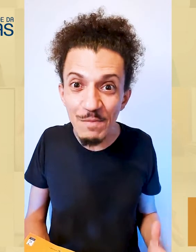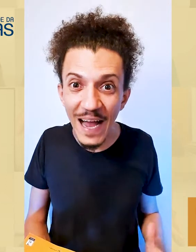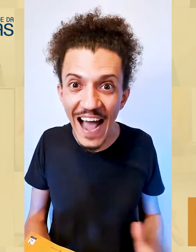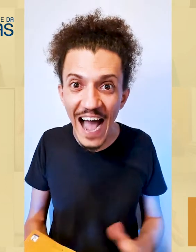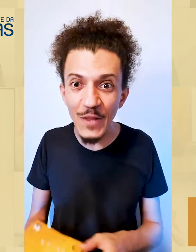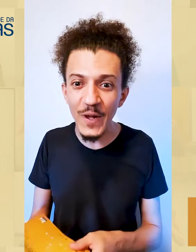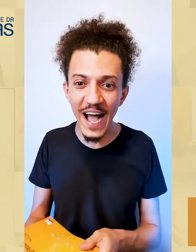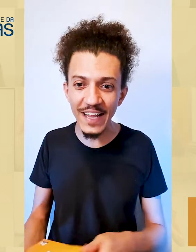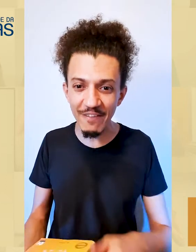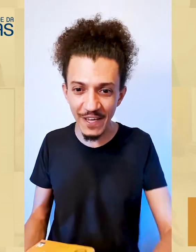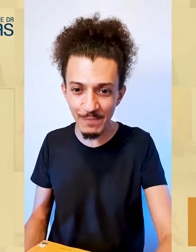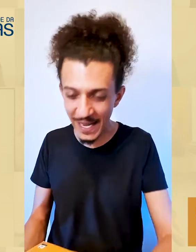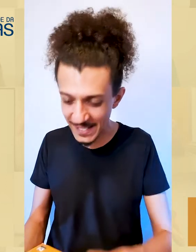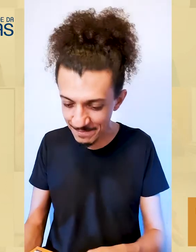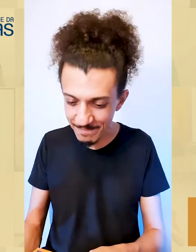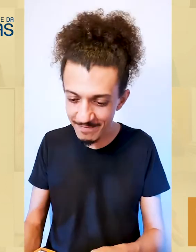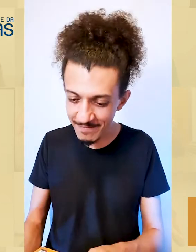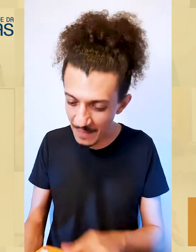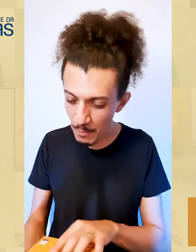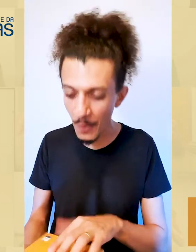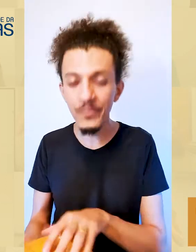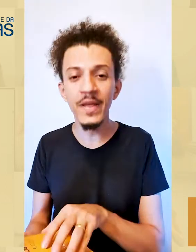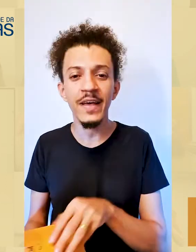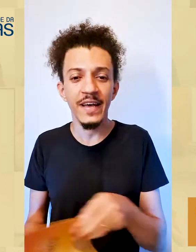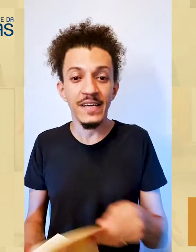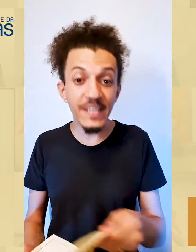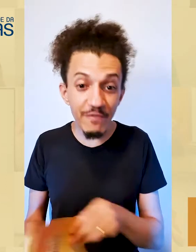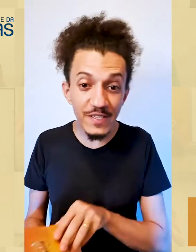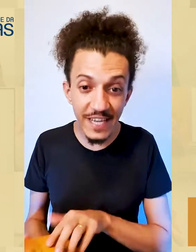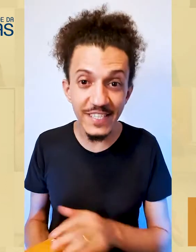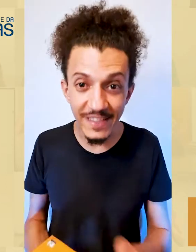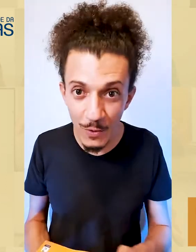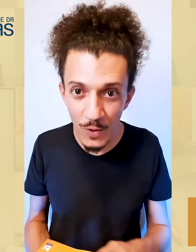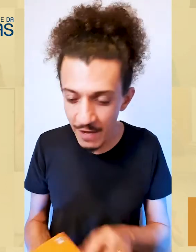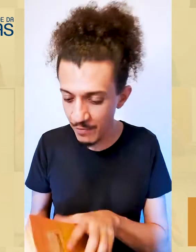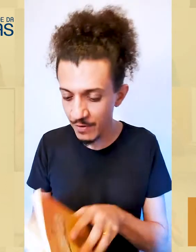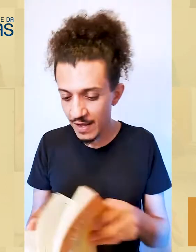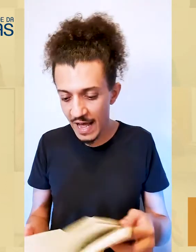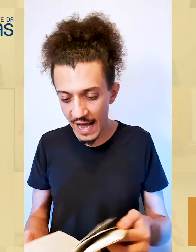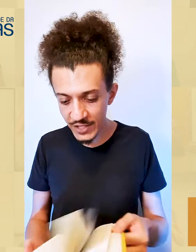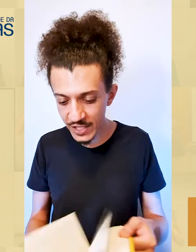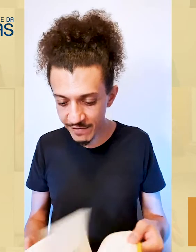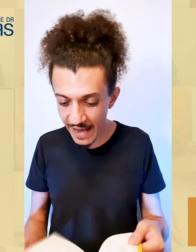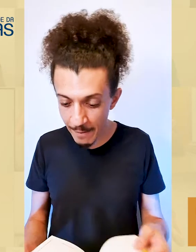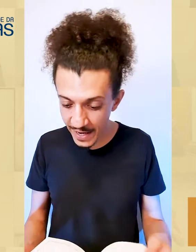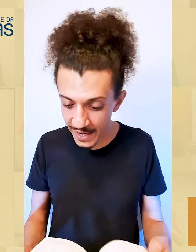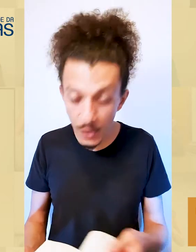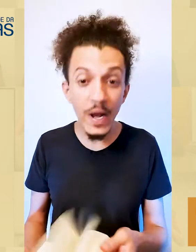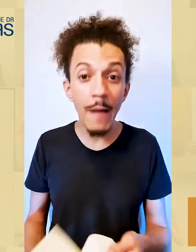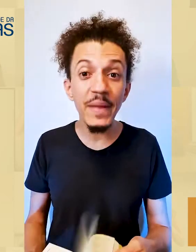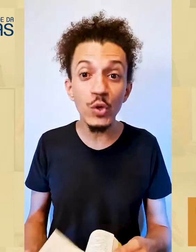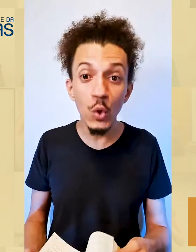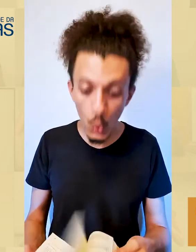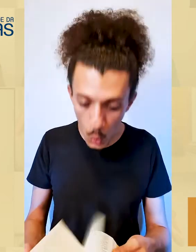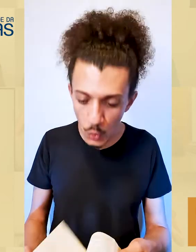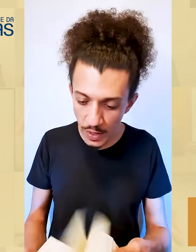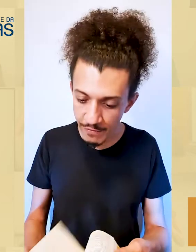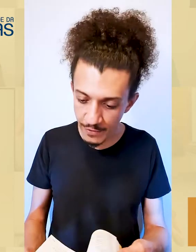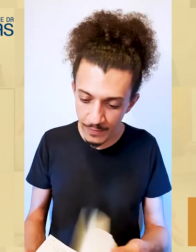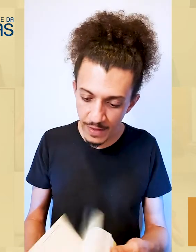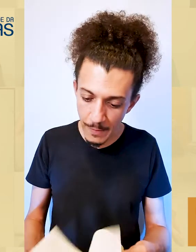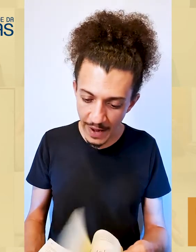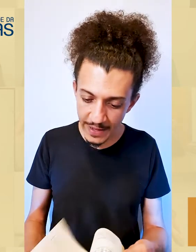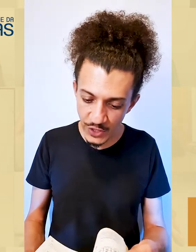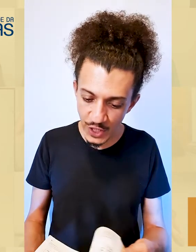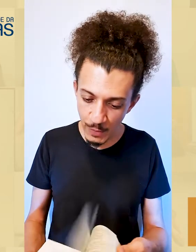se espalhado cada vez mais. Bom, se você já tem o livro, a gente vai abrir aí no capítulo 1 do